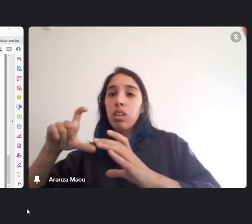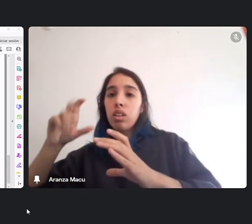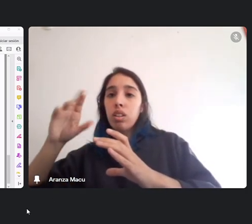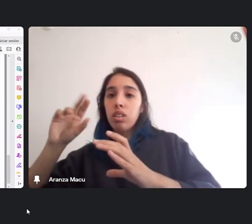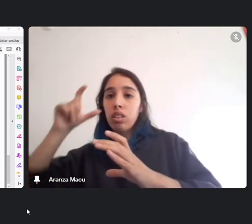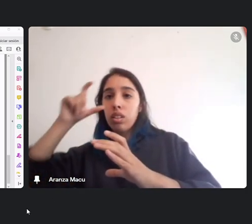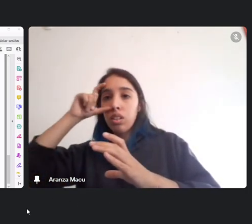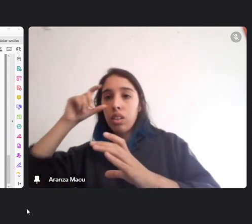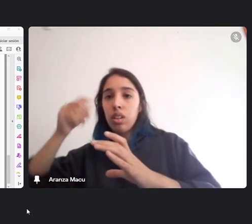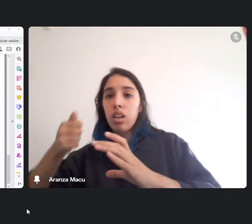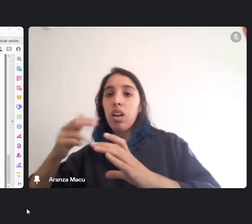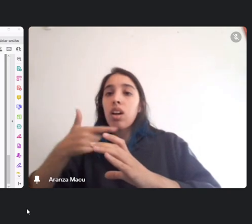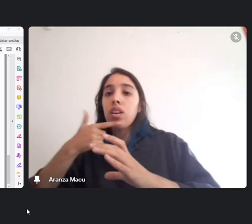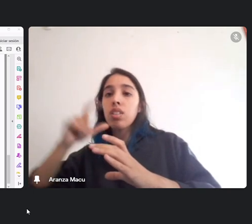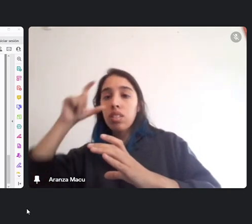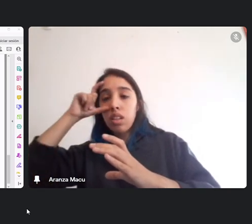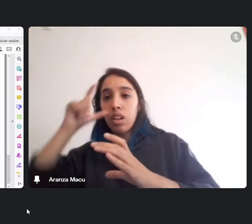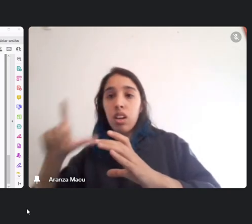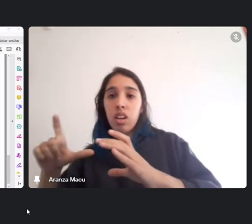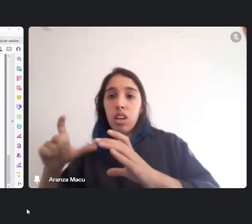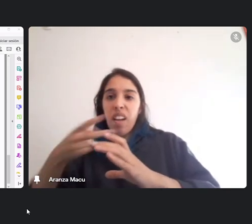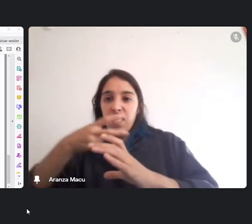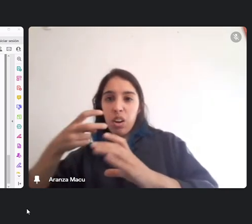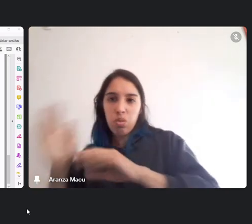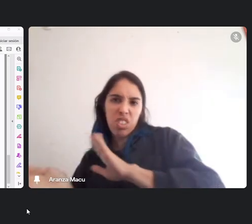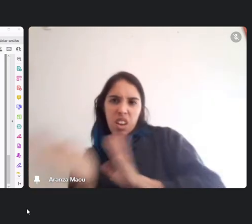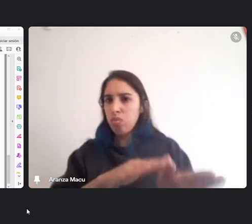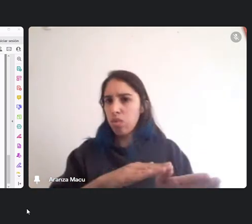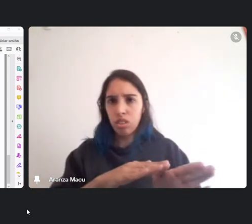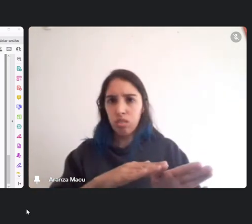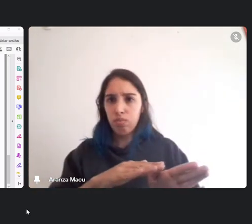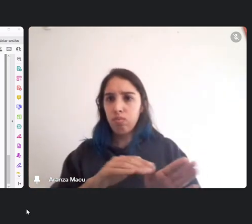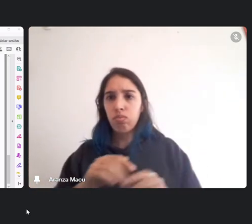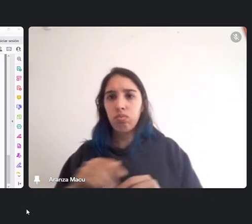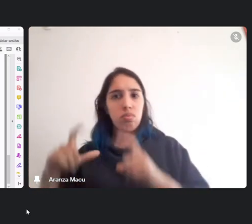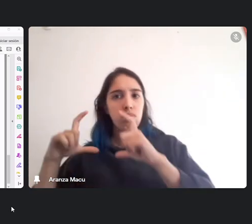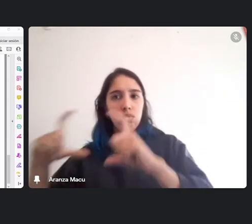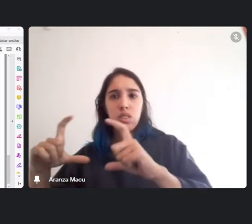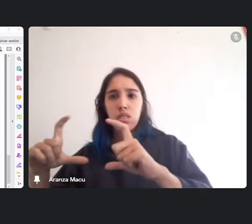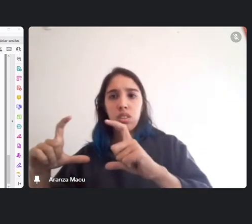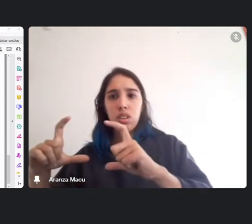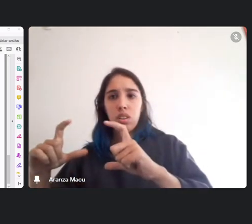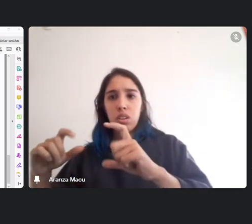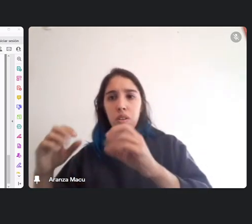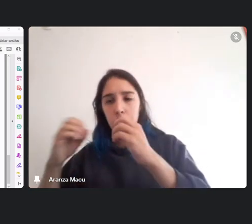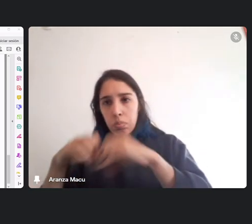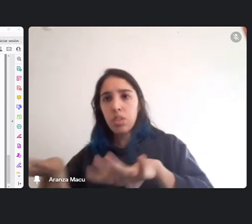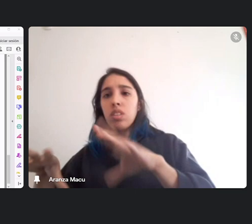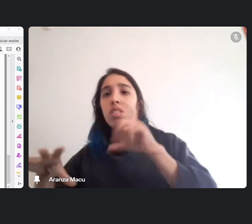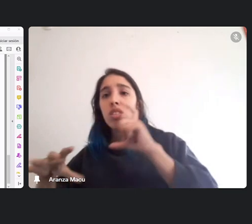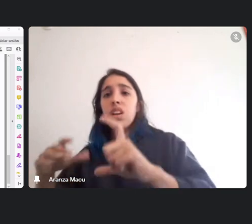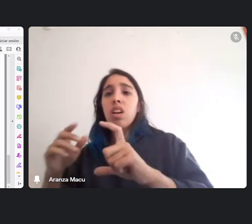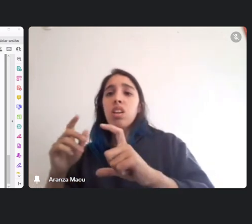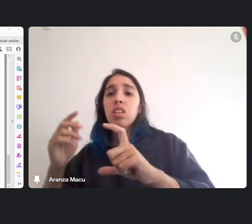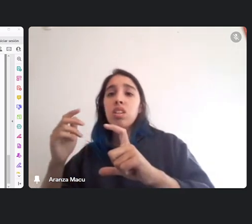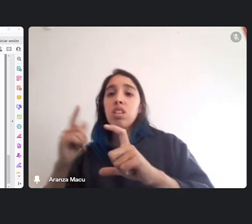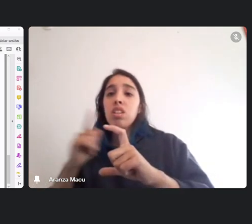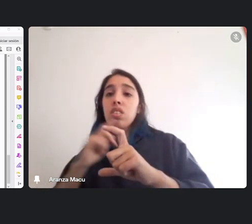verbo en infinitivo. Entonces, ¿dónde se abre el otro bloque? They. There, hasta...